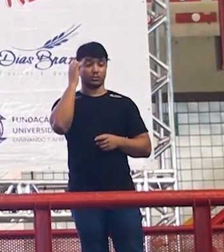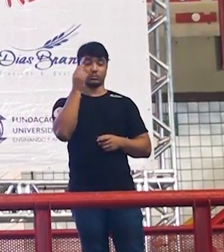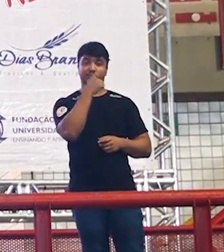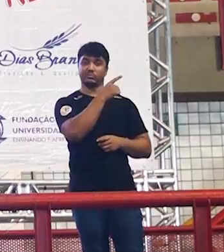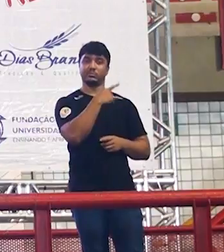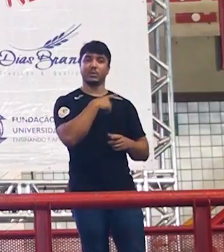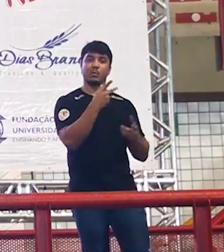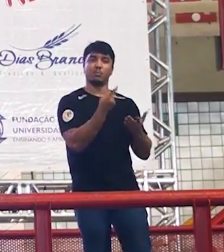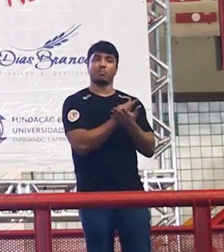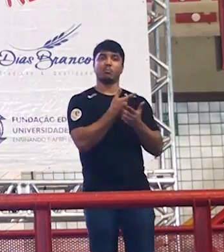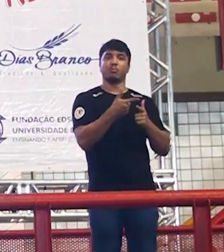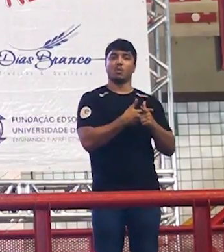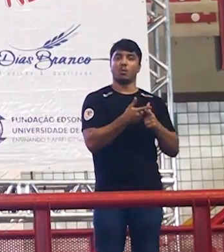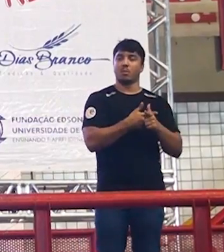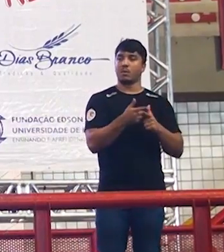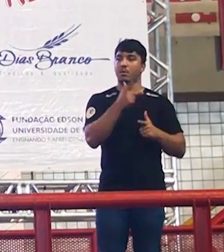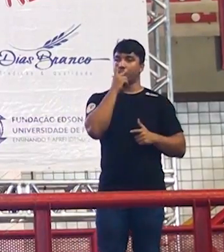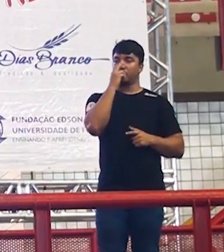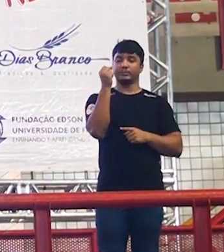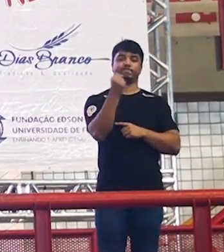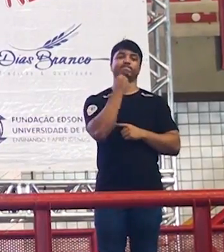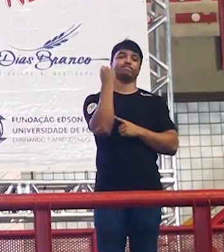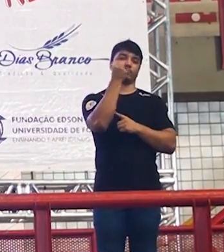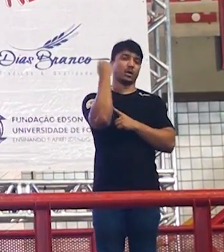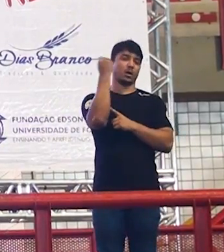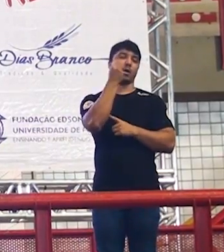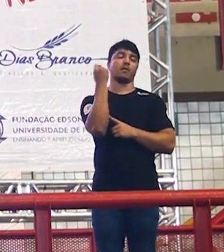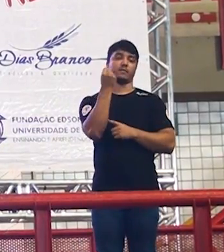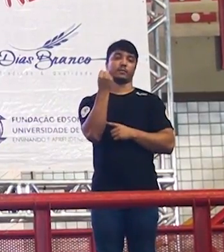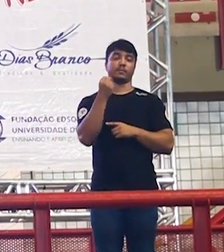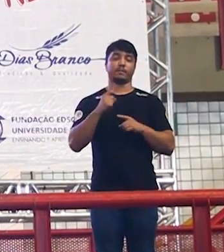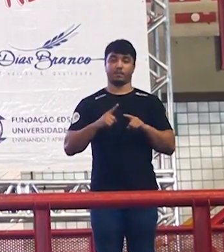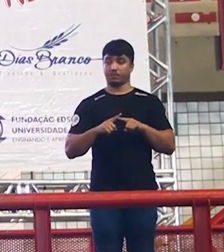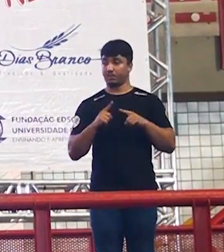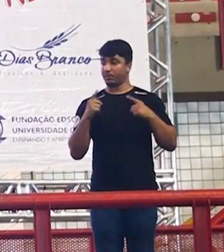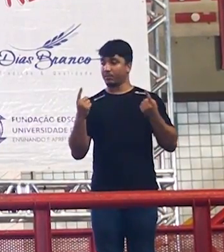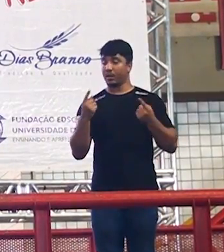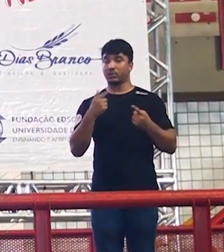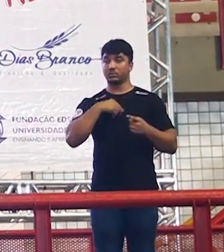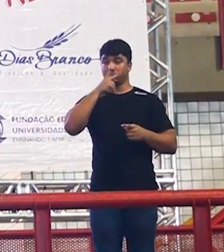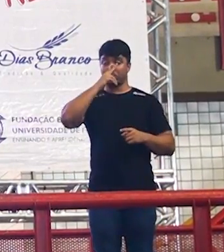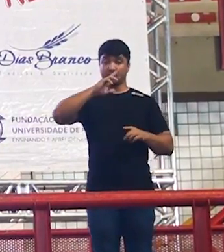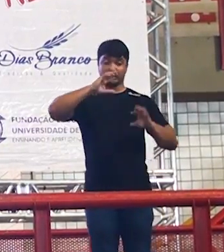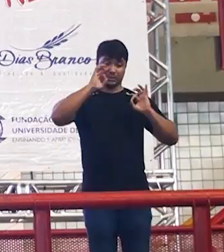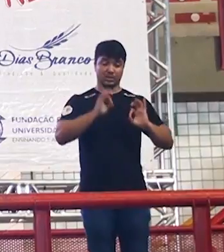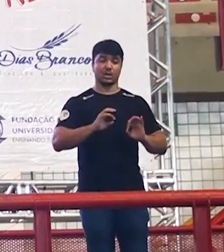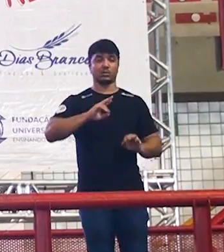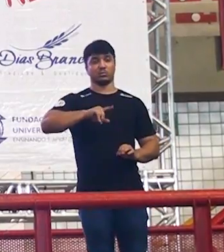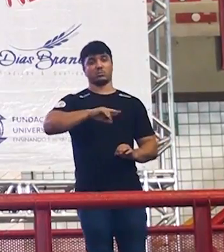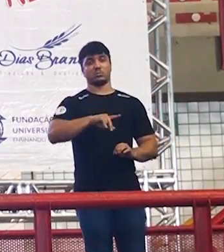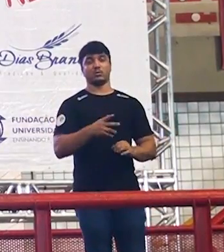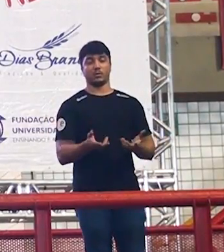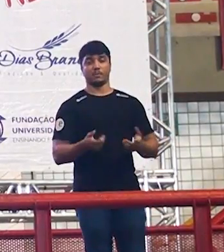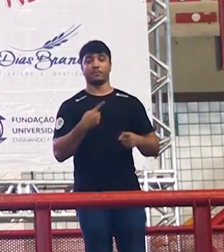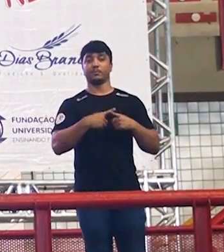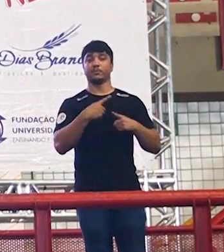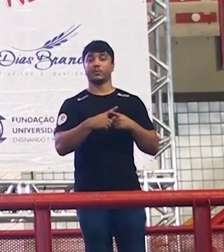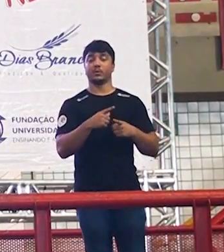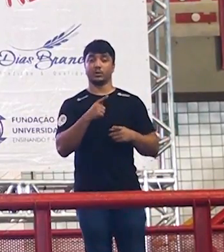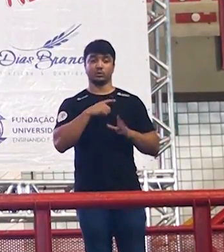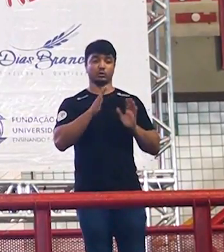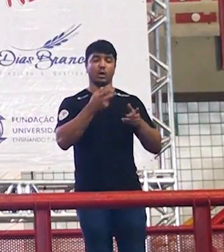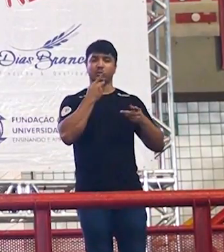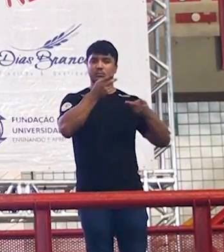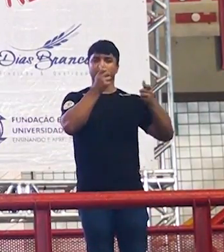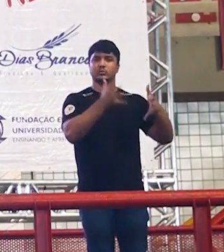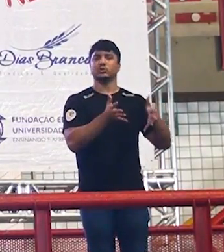acidente nuclear, as consequências são muito drásticas. Só que, assim, não está muito correto não o que eles acham. Porque eu já falei